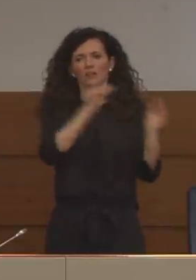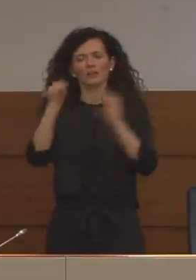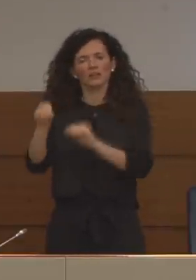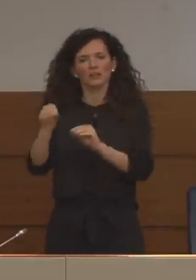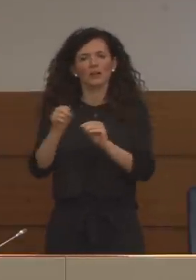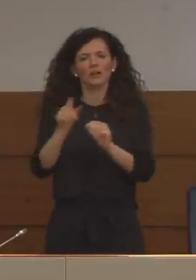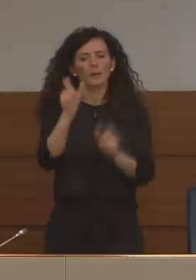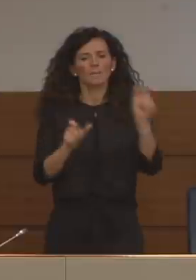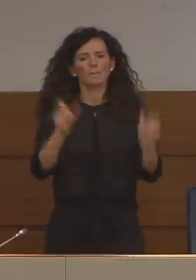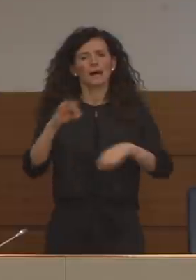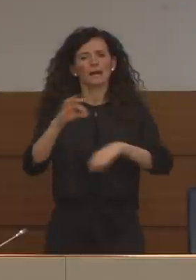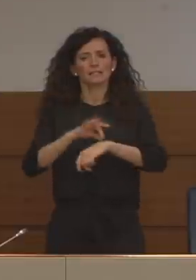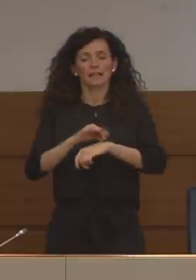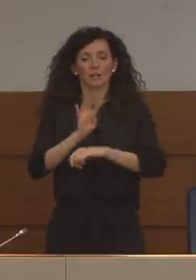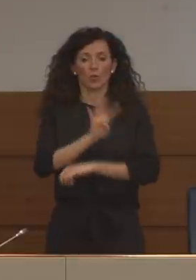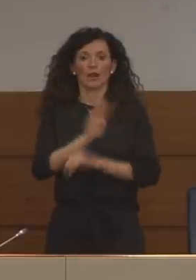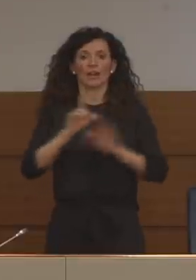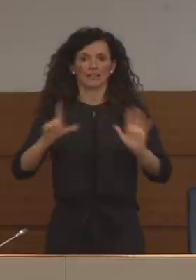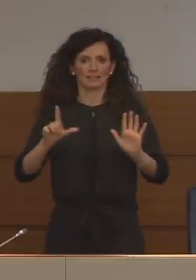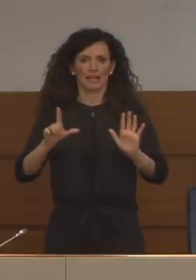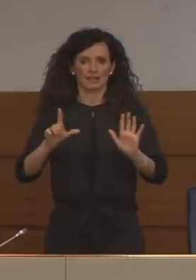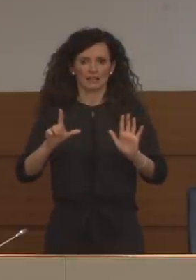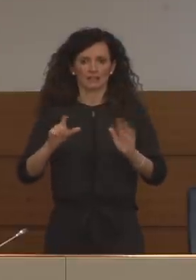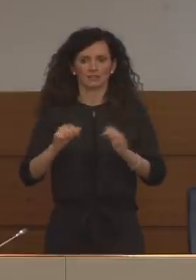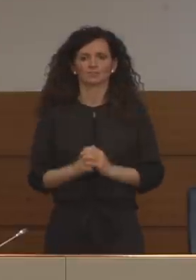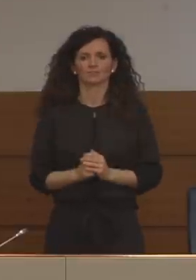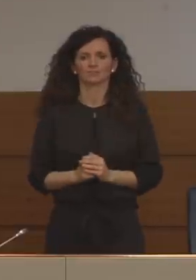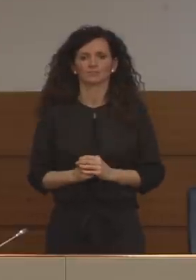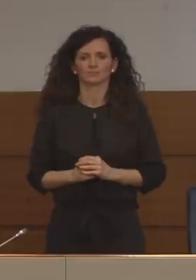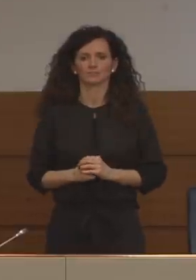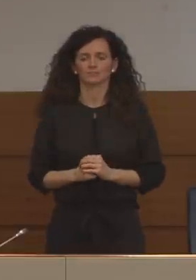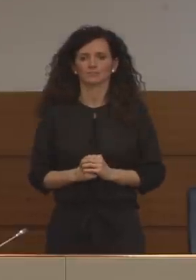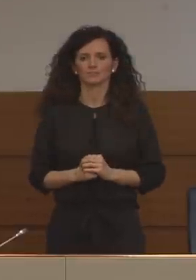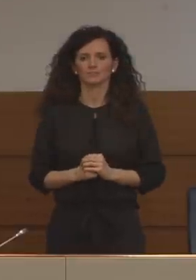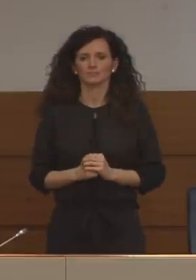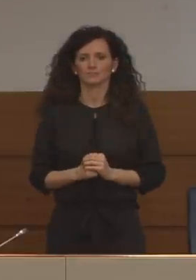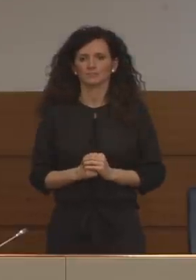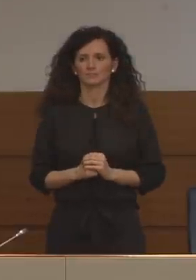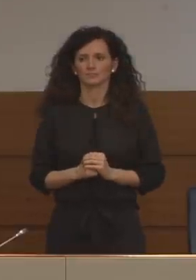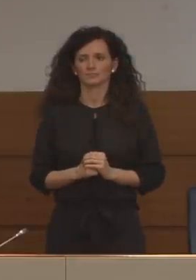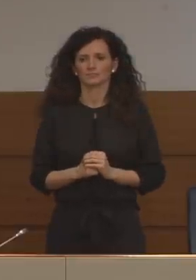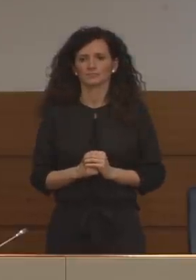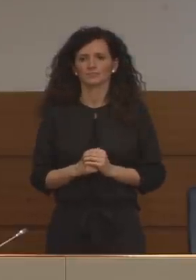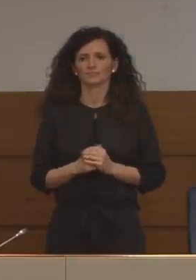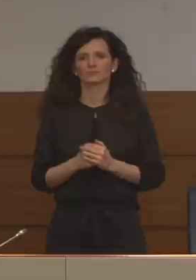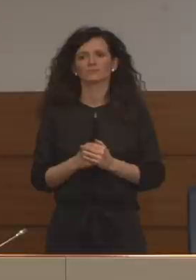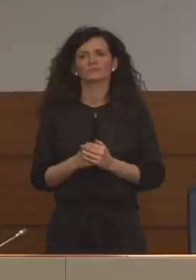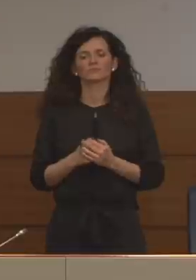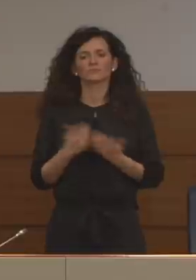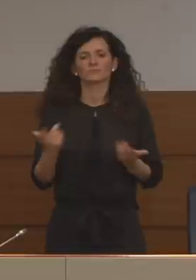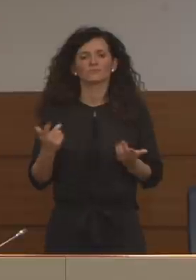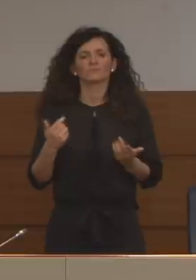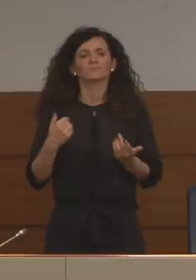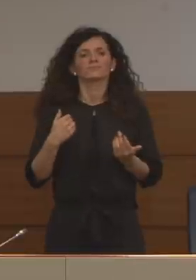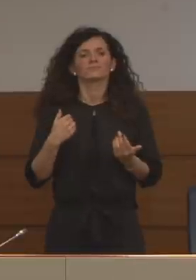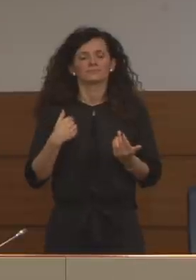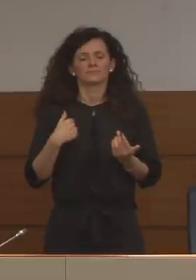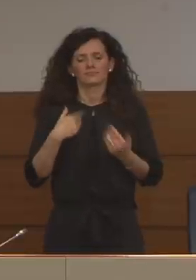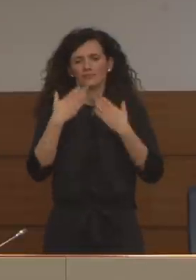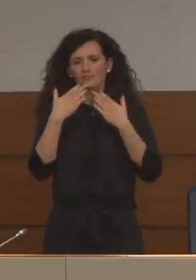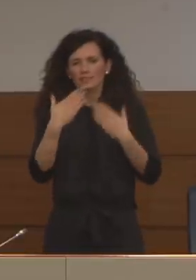sono 47 va segnalato anche va ringraziata